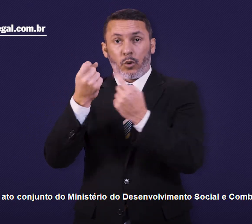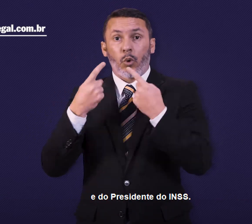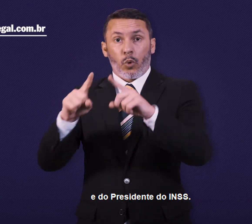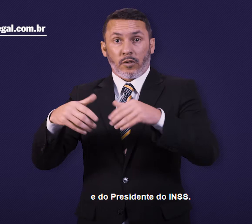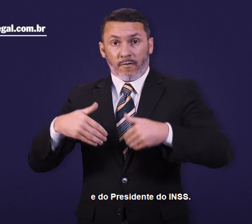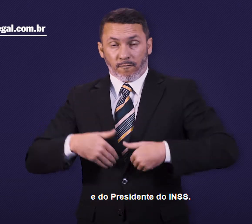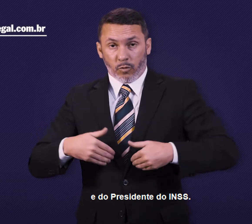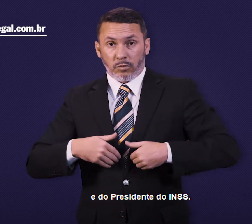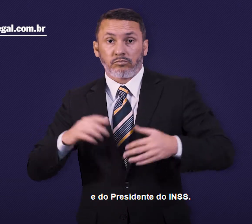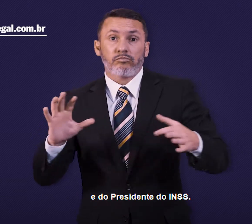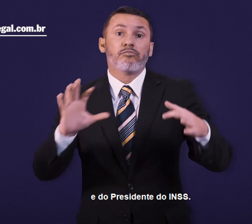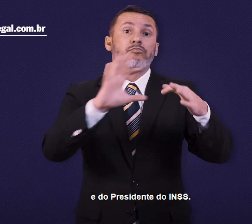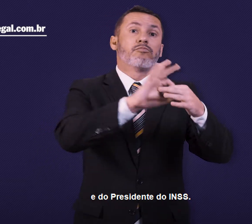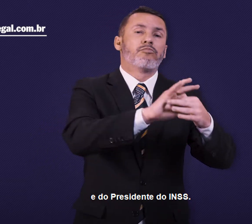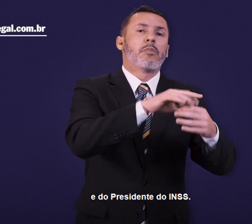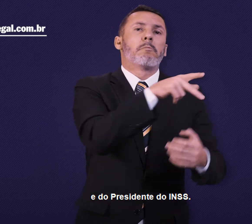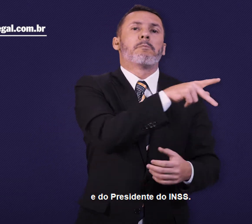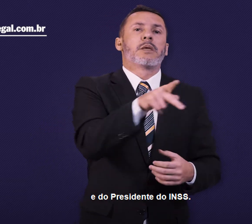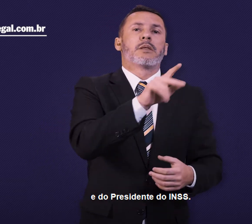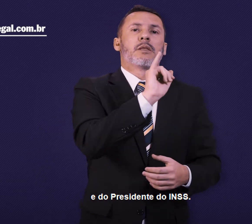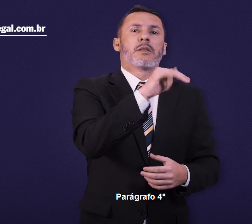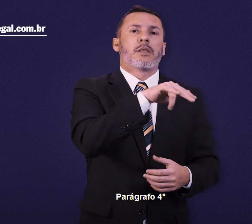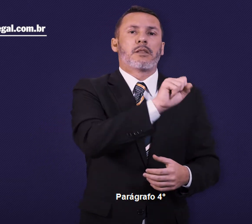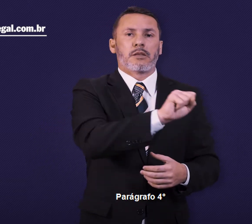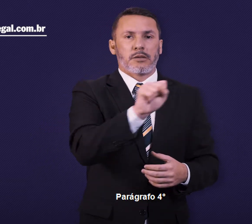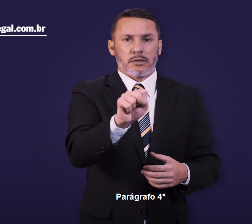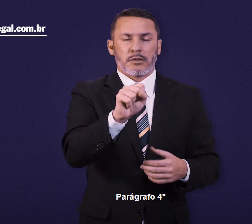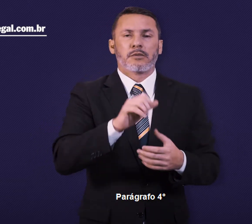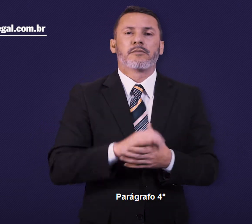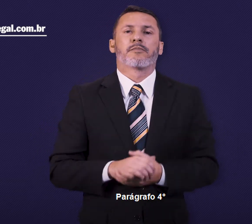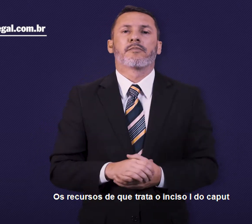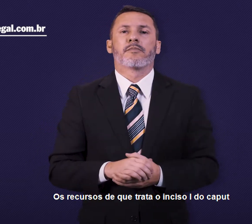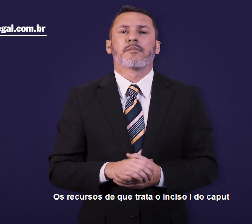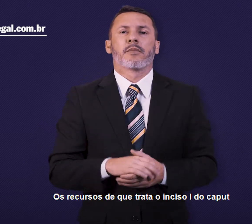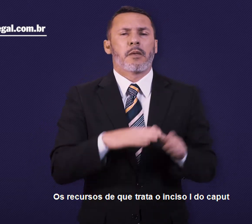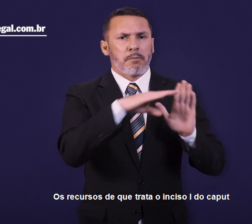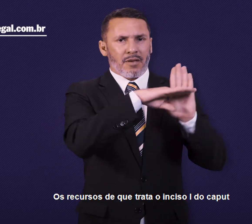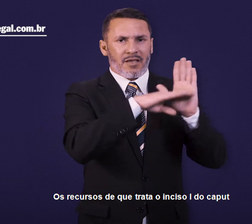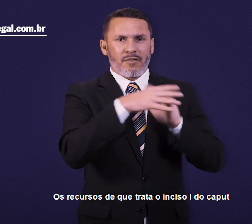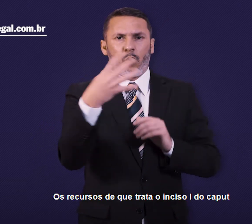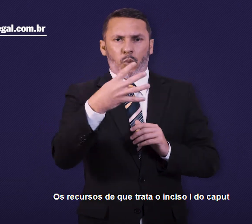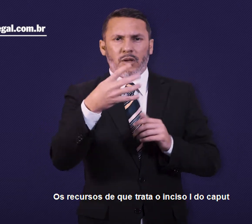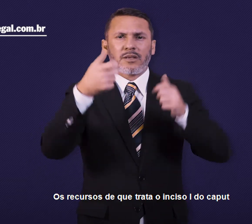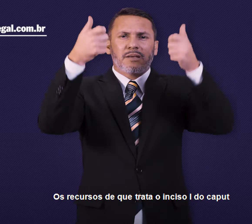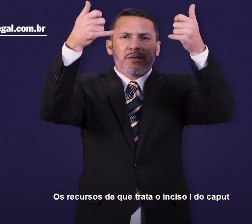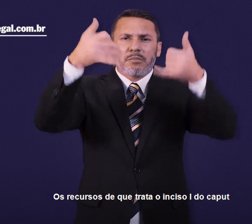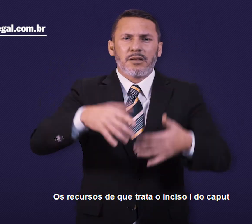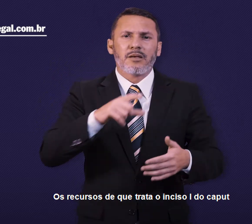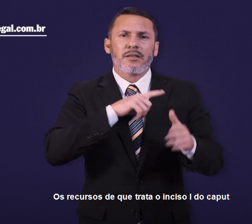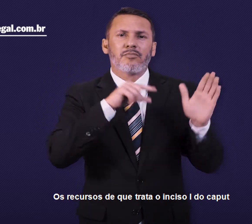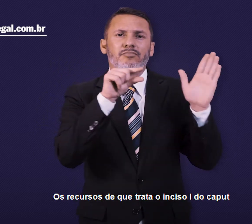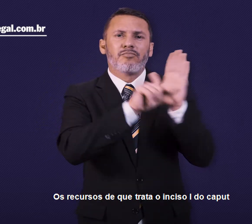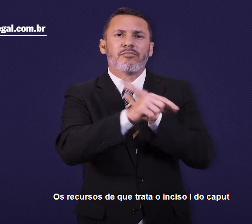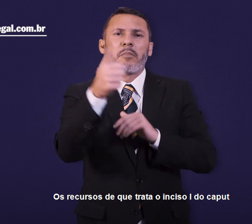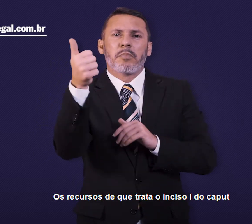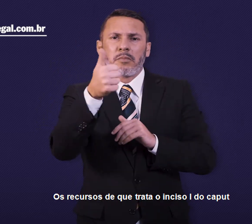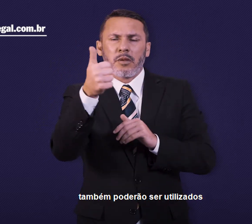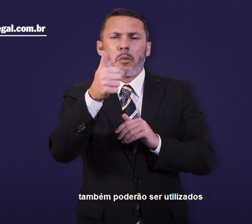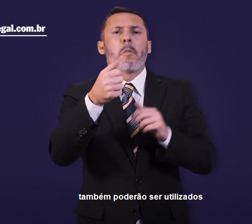e do presidente do INSS. Parágrafo 4º. Os recursos de que trata o inciso 1 do caput também